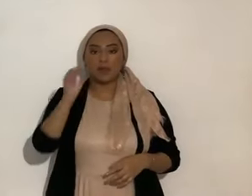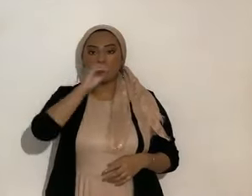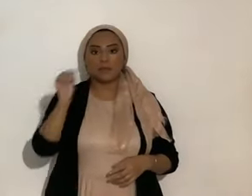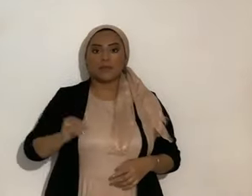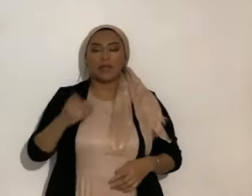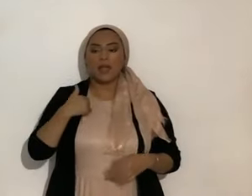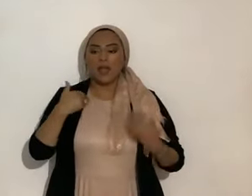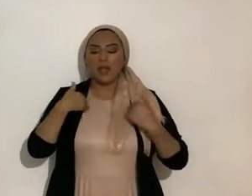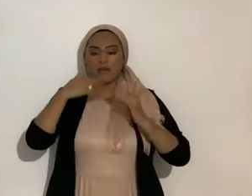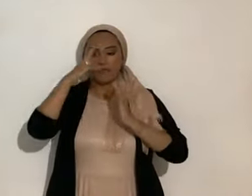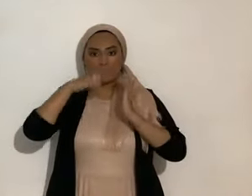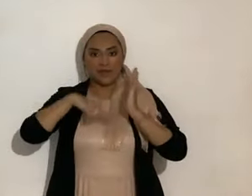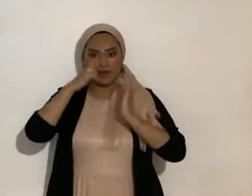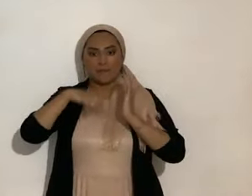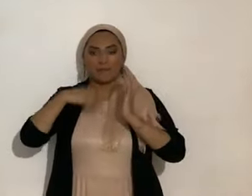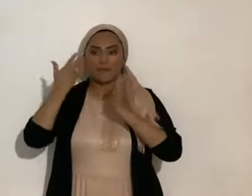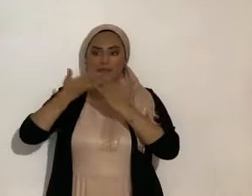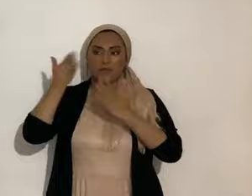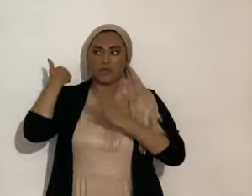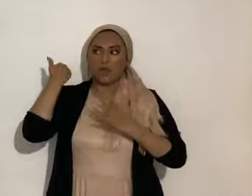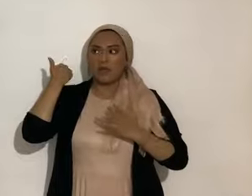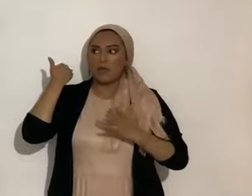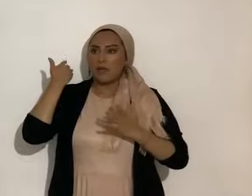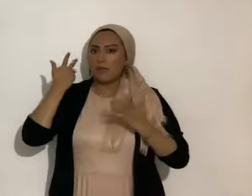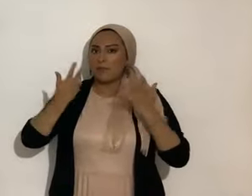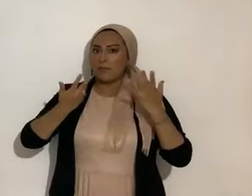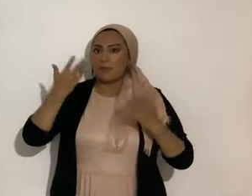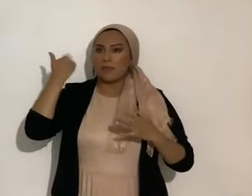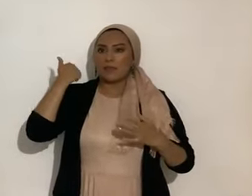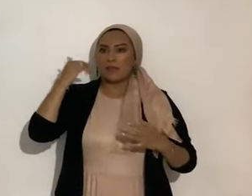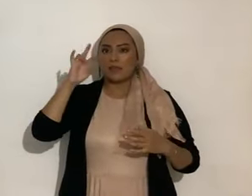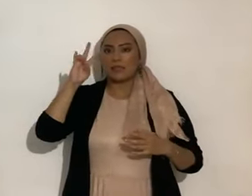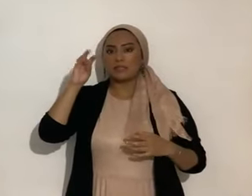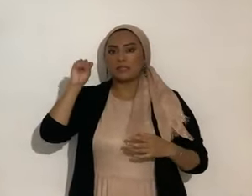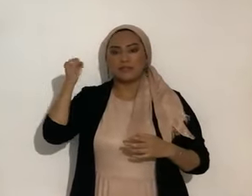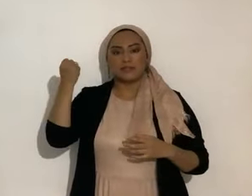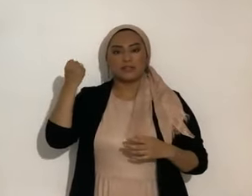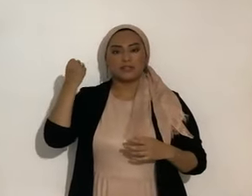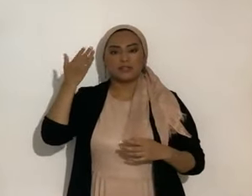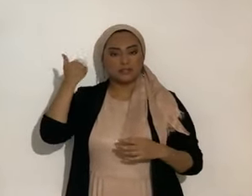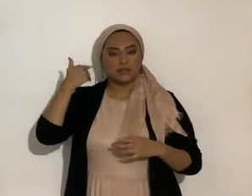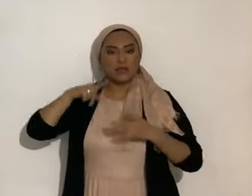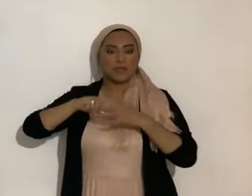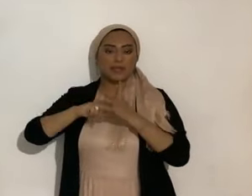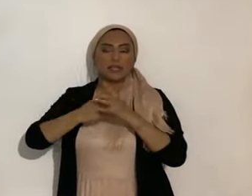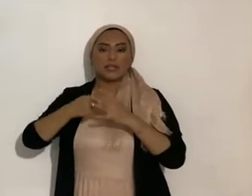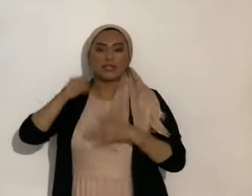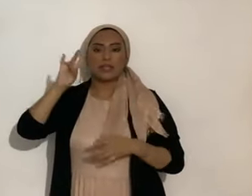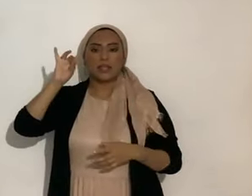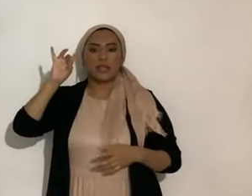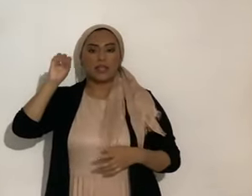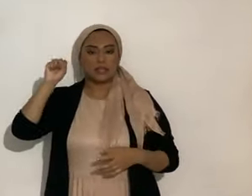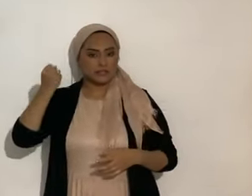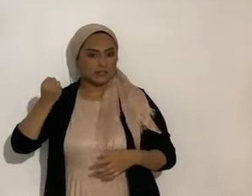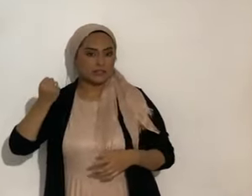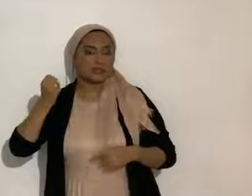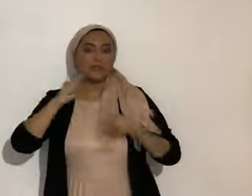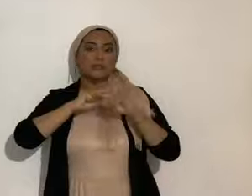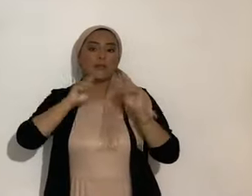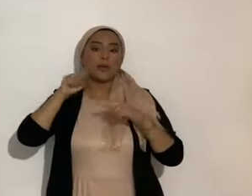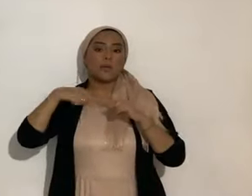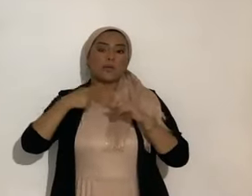leído esta estadística por ahí de la década de los 70s, principios de los 80s, pero cuando